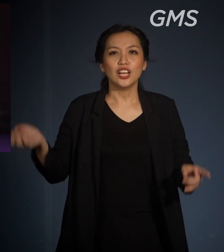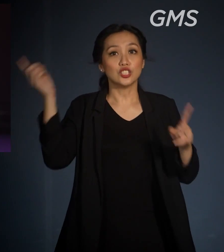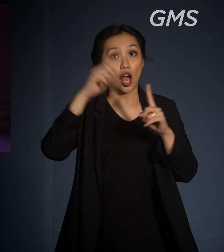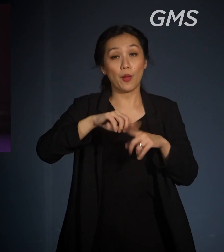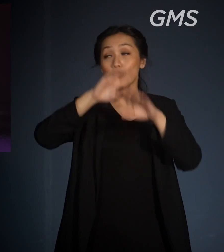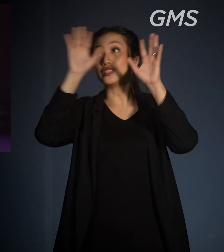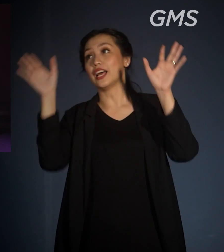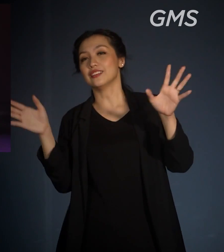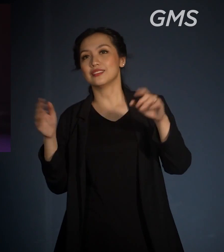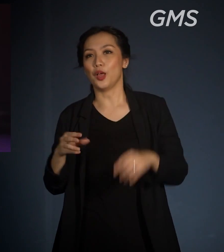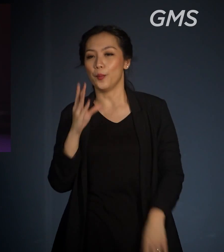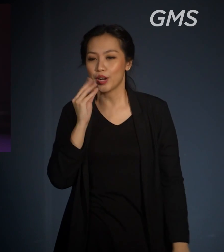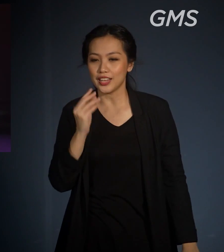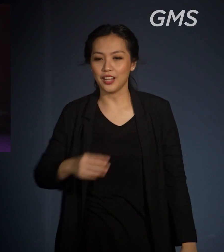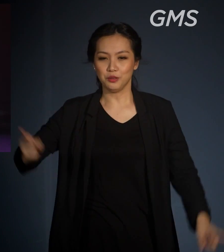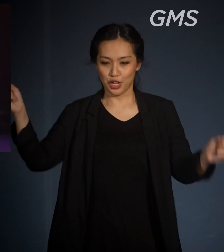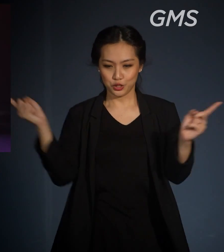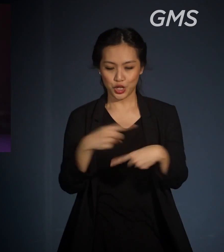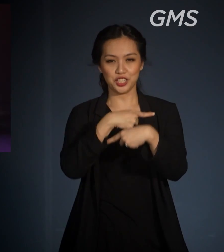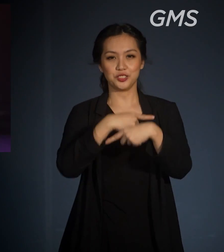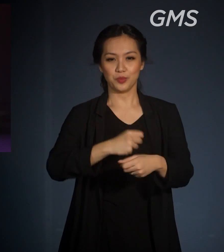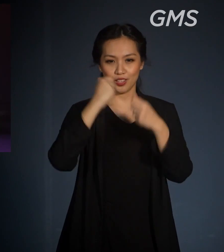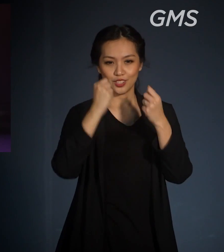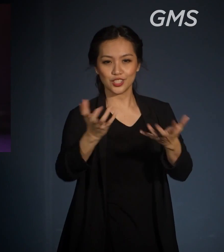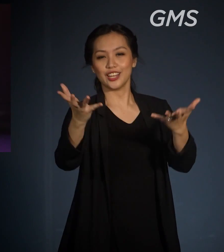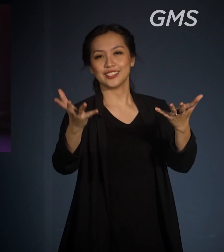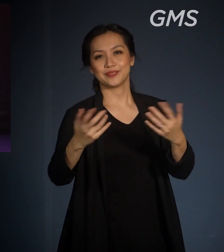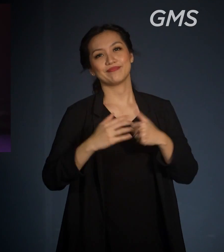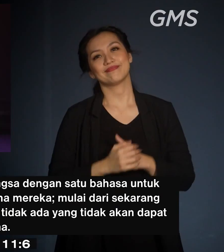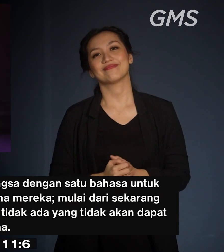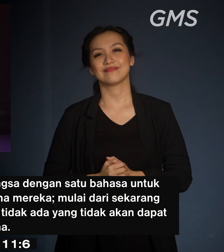bukan hanya merencanakan, dikatakan manusia, perhatikan.